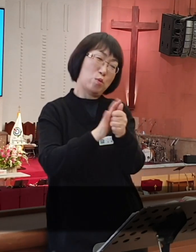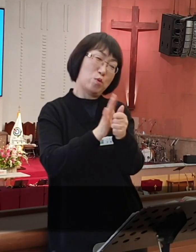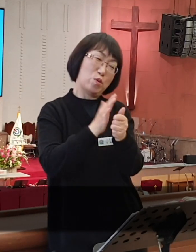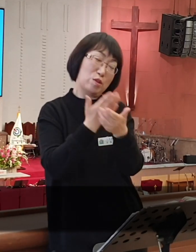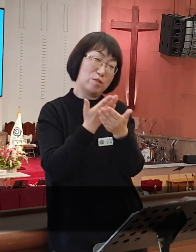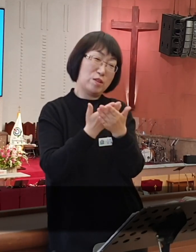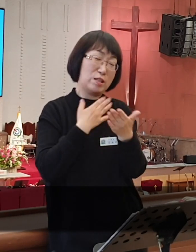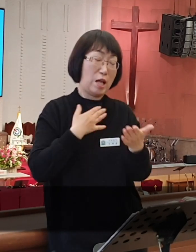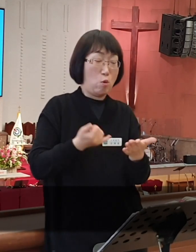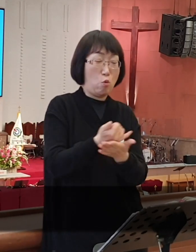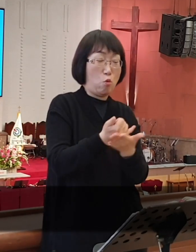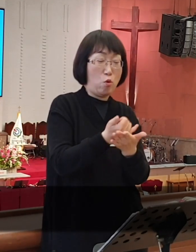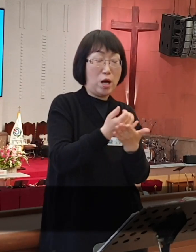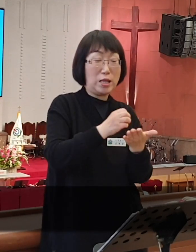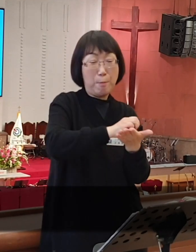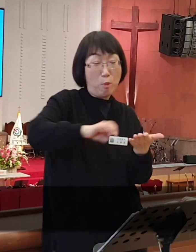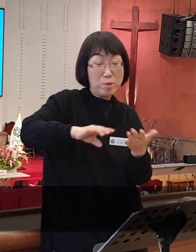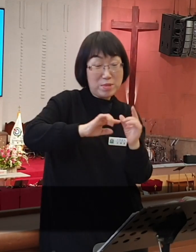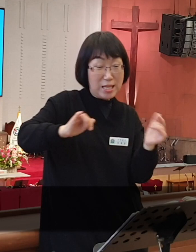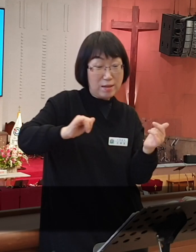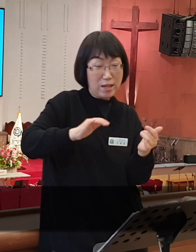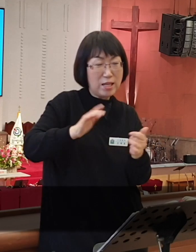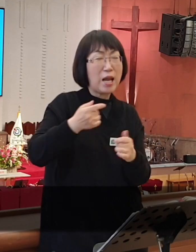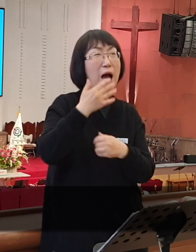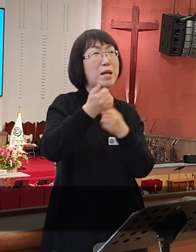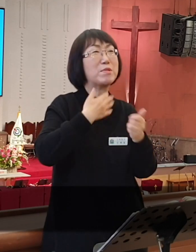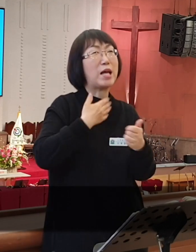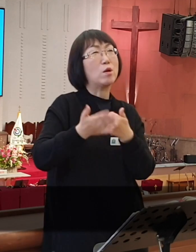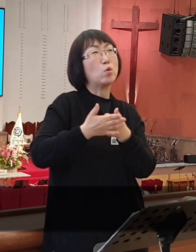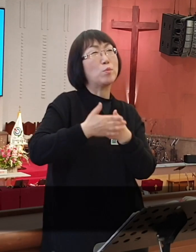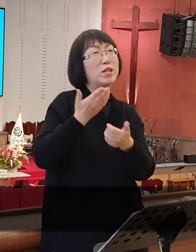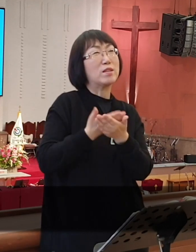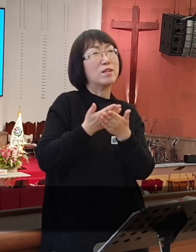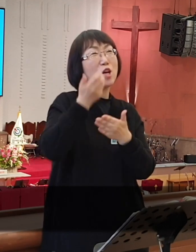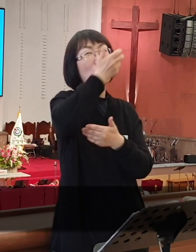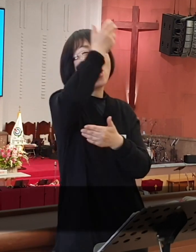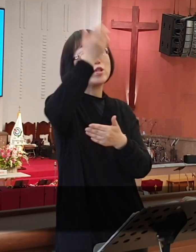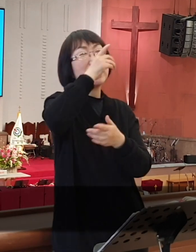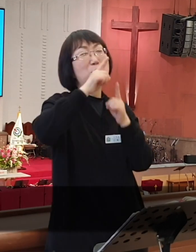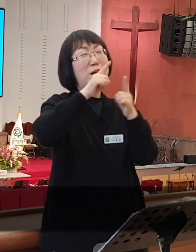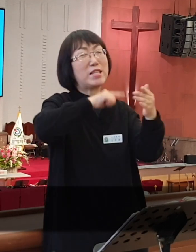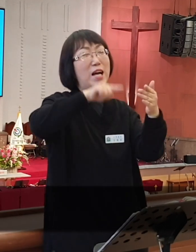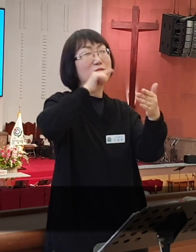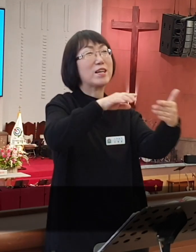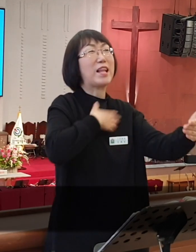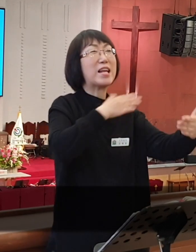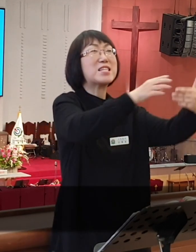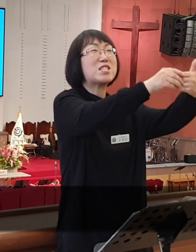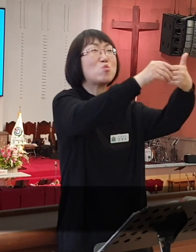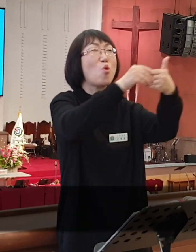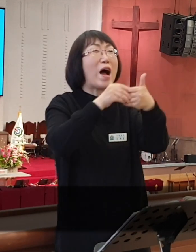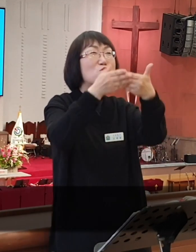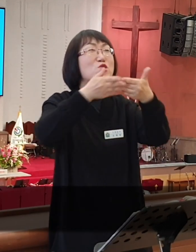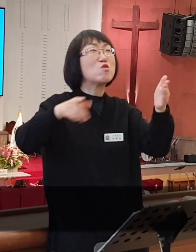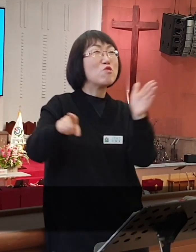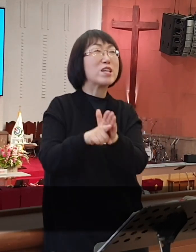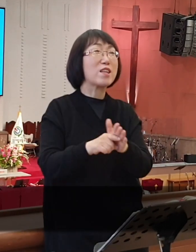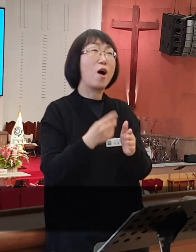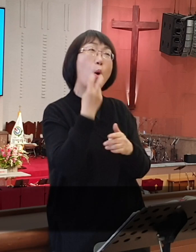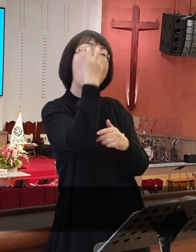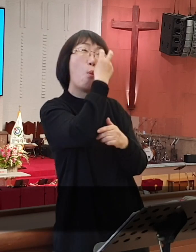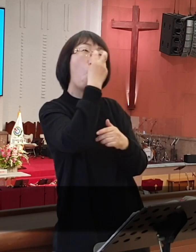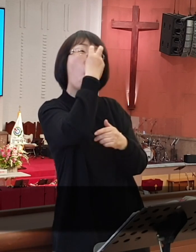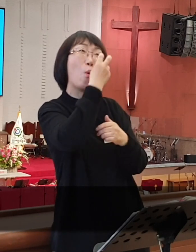고아인가? 난 버림받은 사람이다. 그때 성령님께서 어디로? 이 말씀 가운데로 인도해 주시기를,